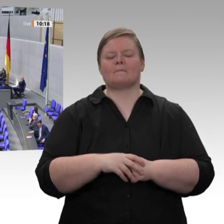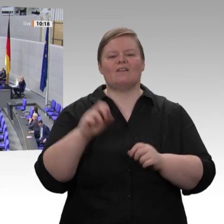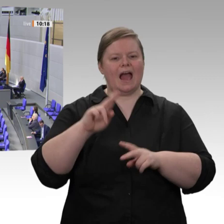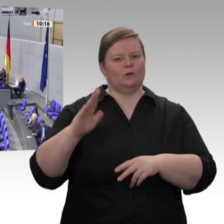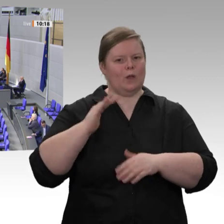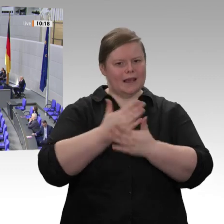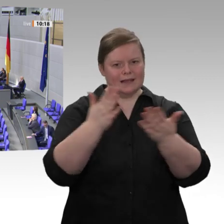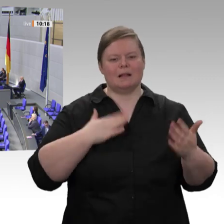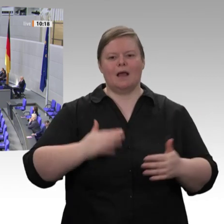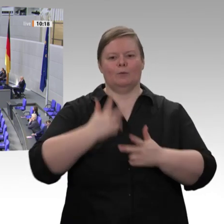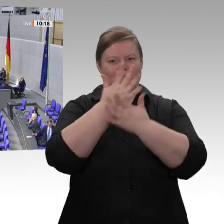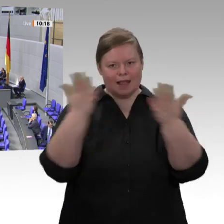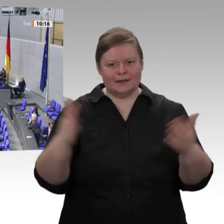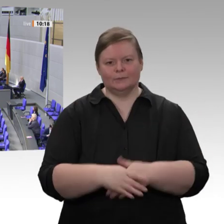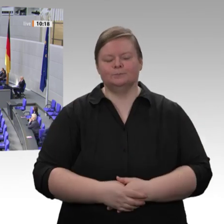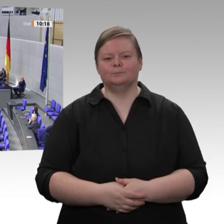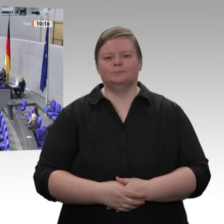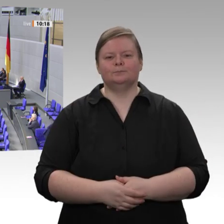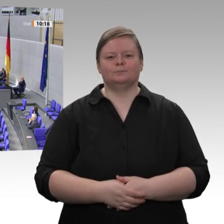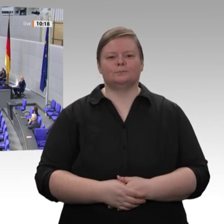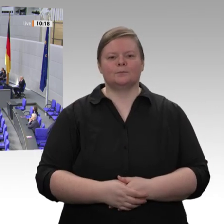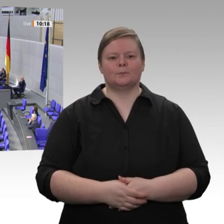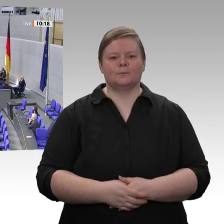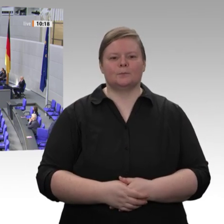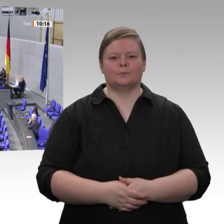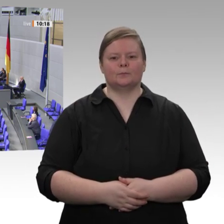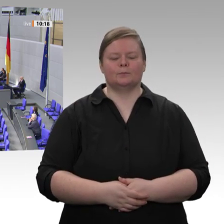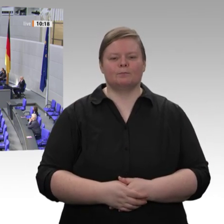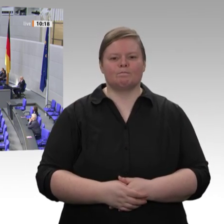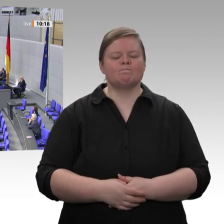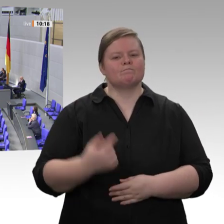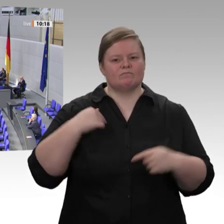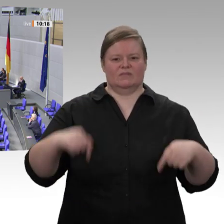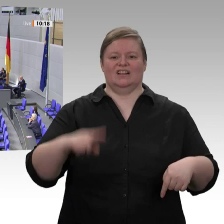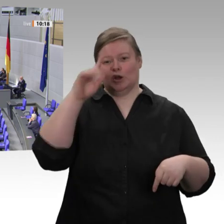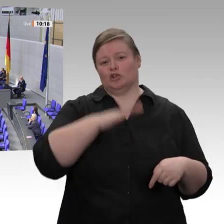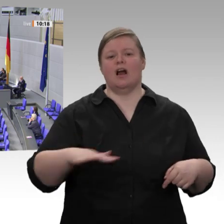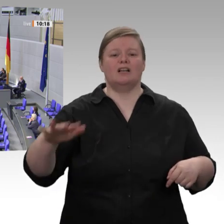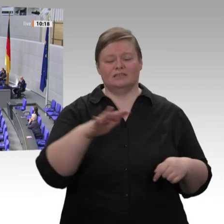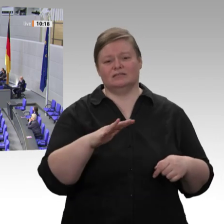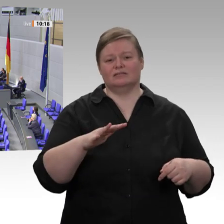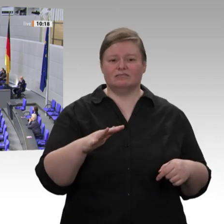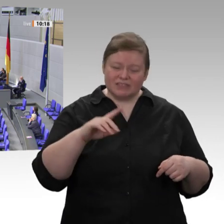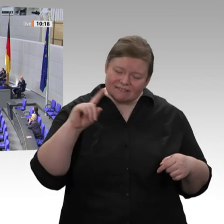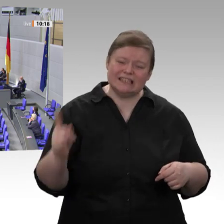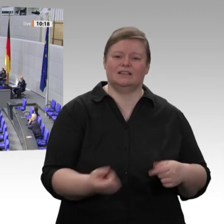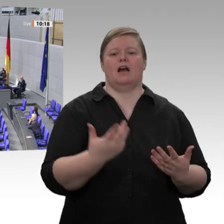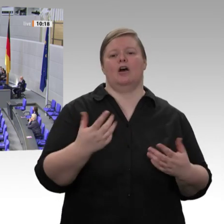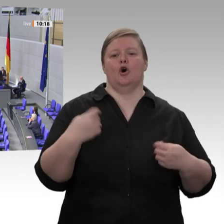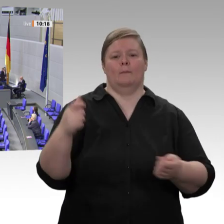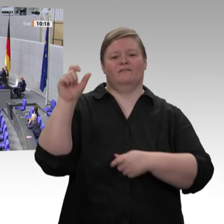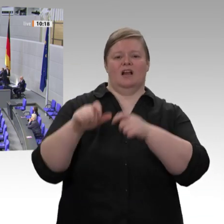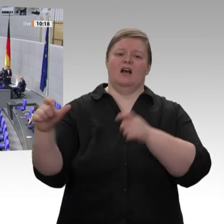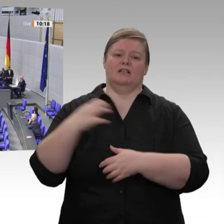sie ein fremdländisches Aussehen hatten. Erneut hat ein rechtsextremer Täter in Deutschland Menschen